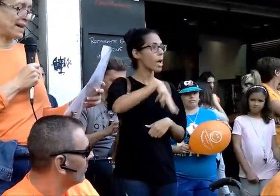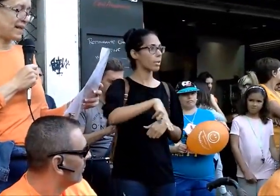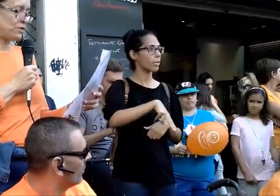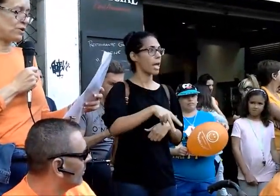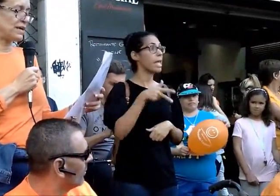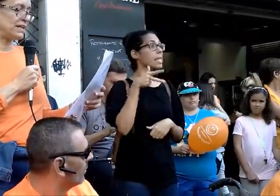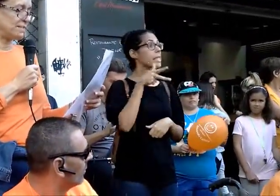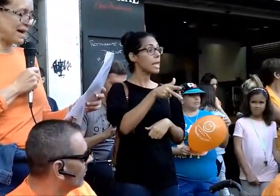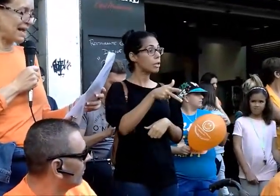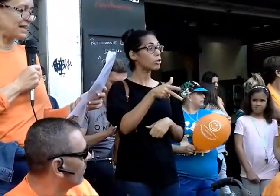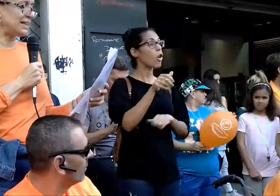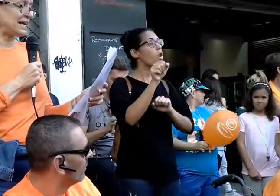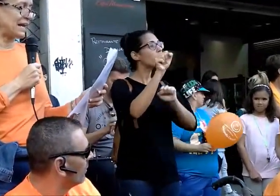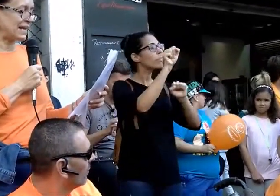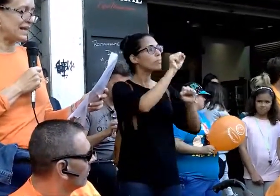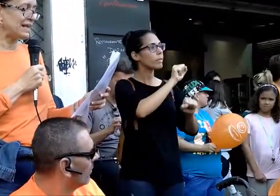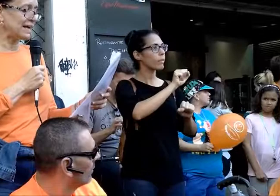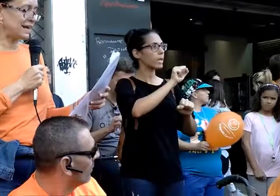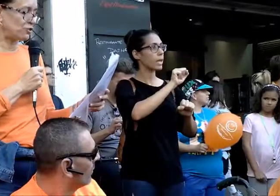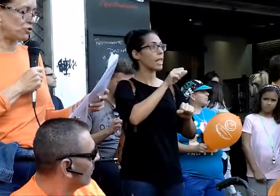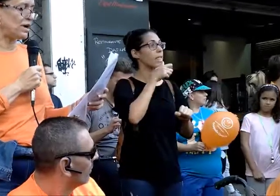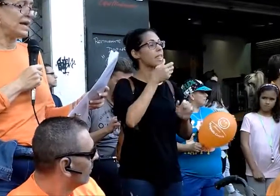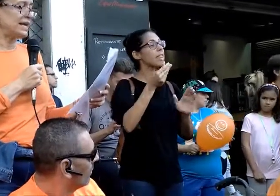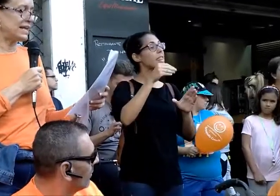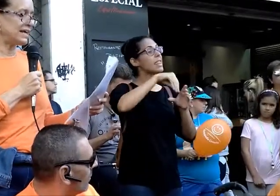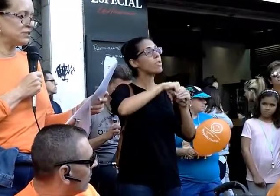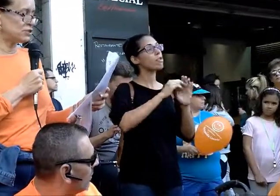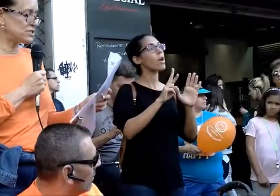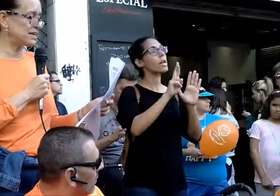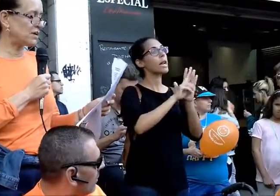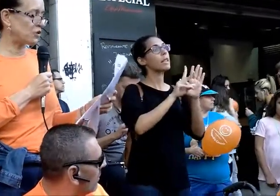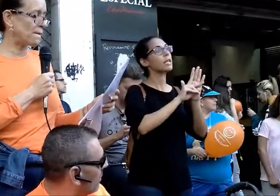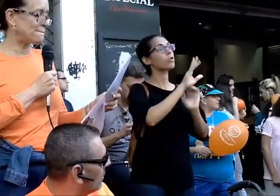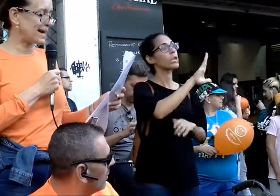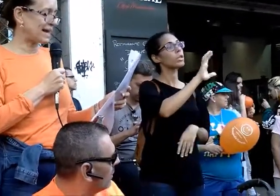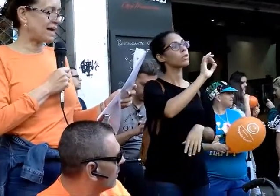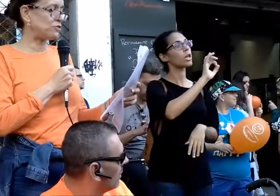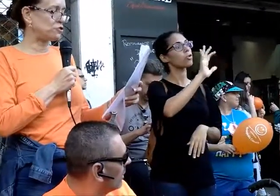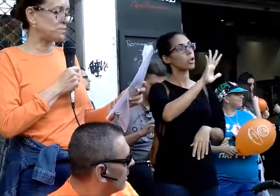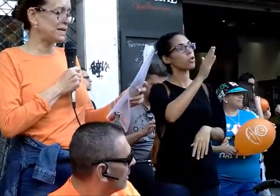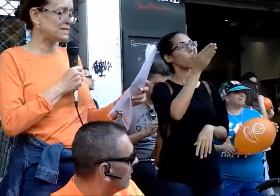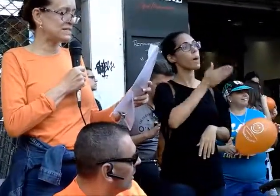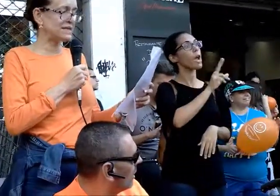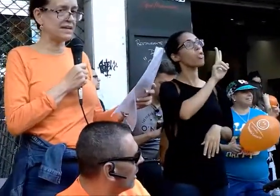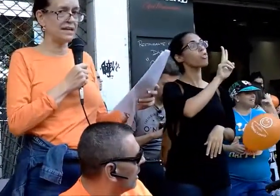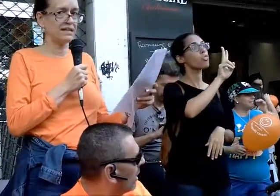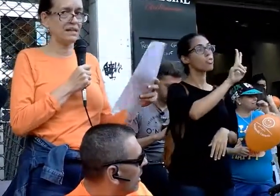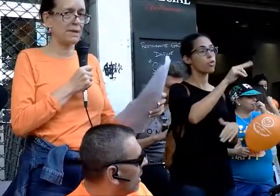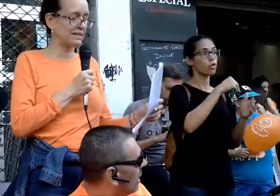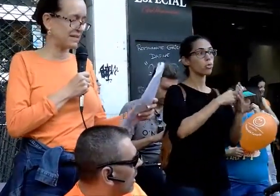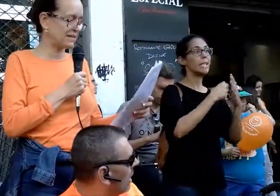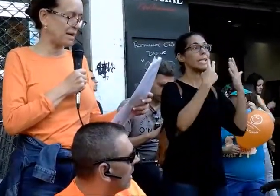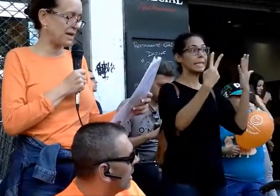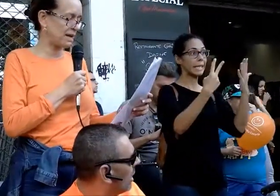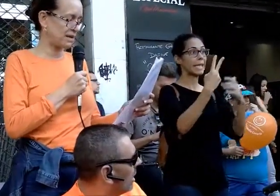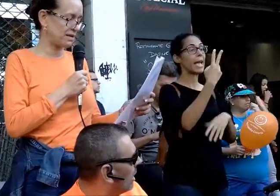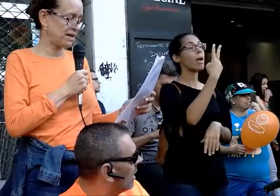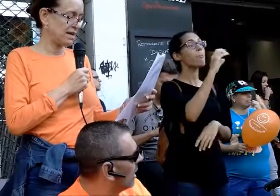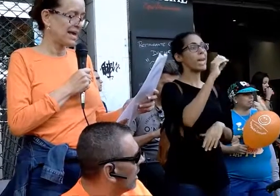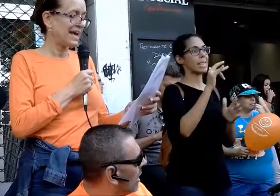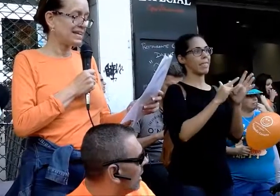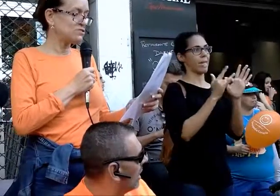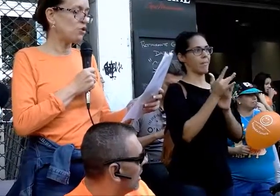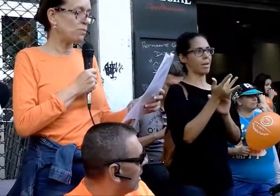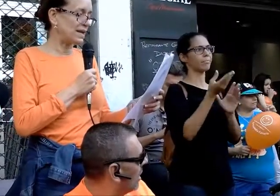amparado y dimana del Real Decreto 505-2007 de 20 de abril.